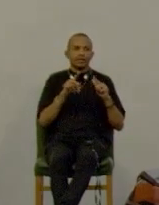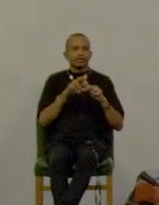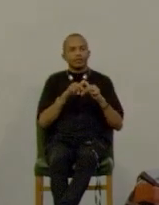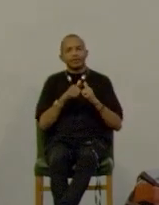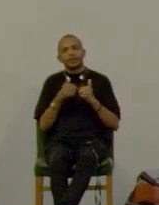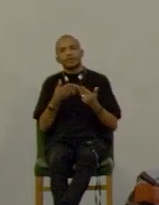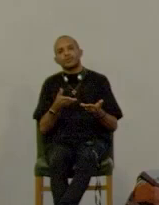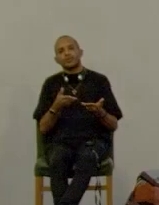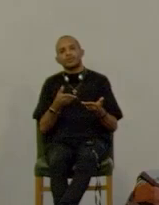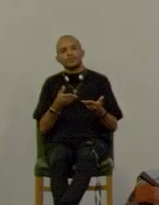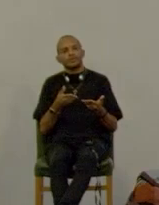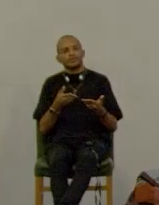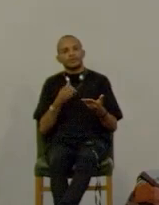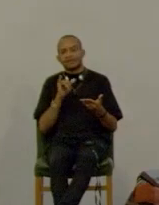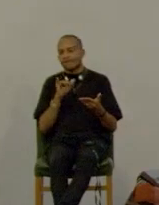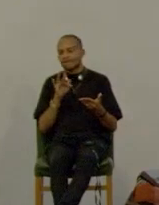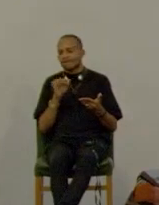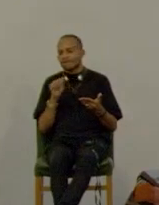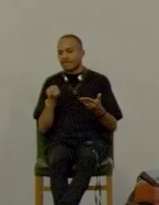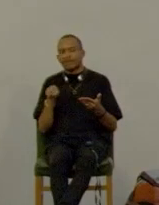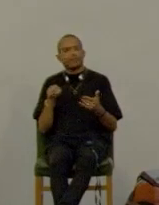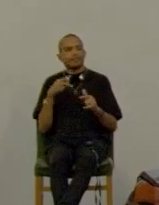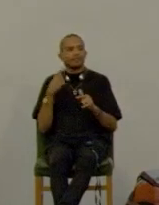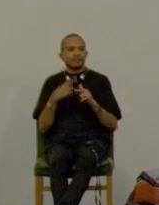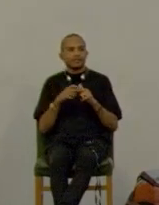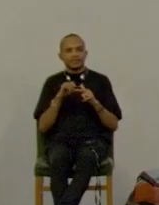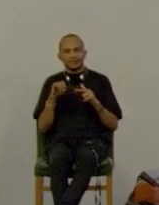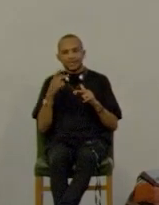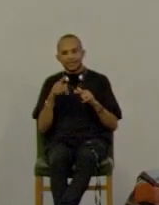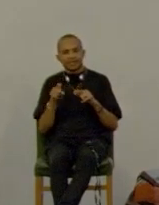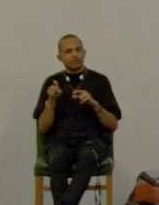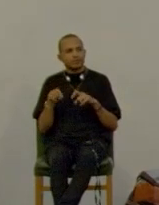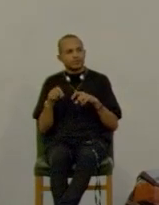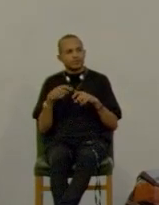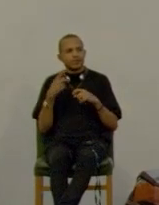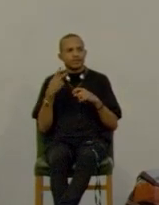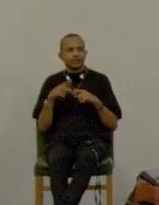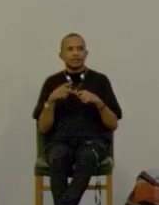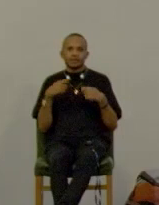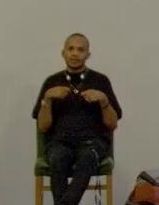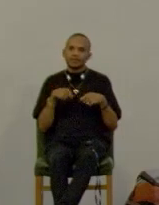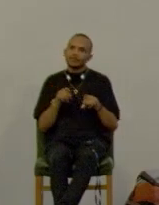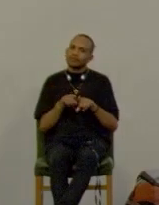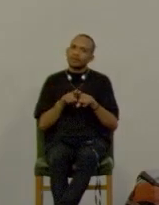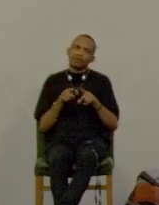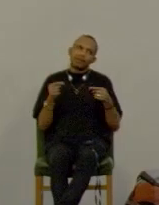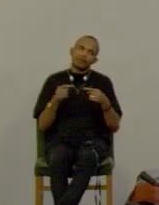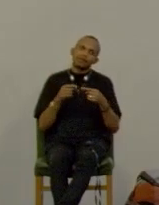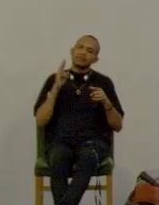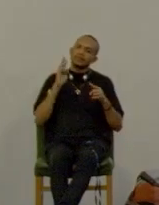meio do IFAM, porque se aquilo era um sítio arqueológico, aquilo deveria ser tombado, e